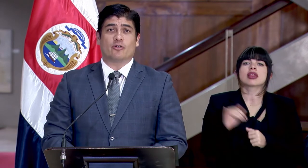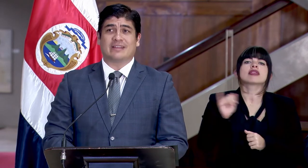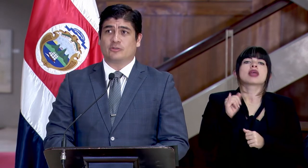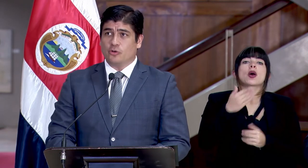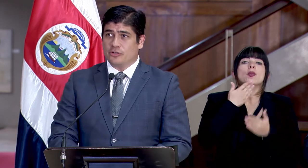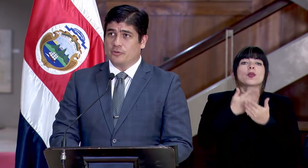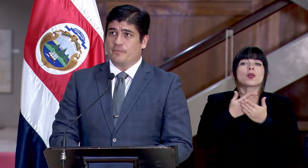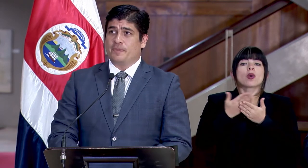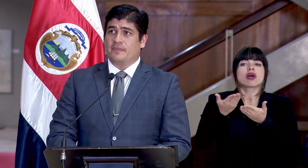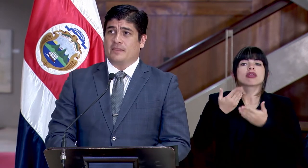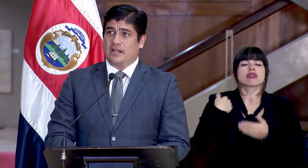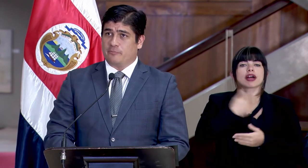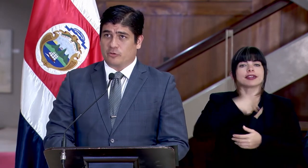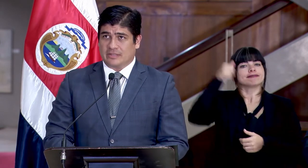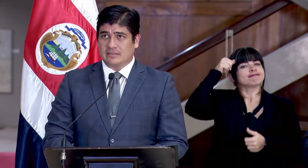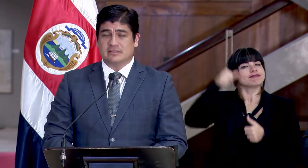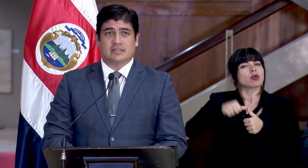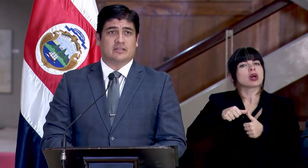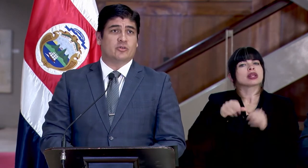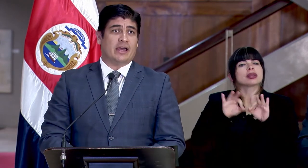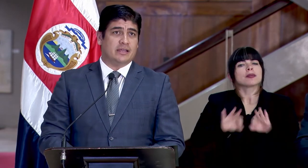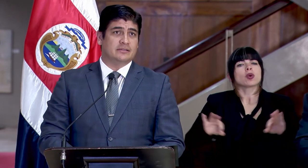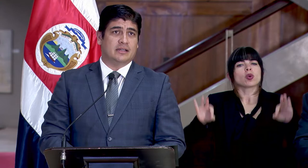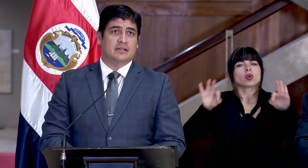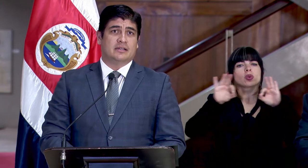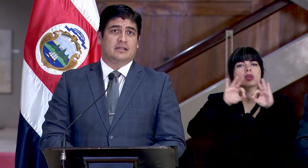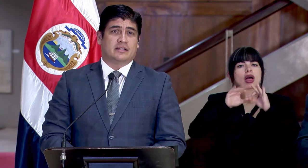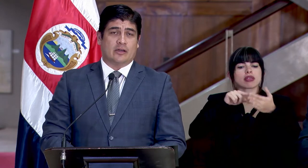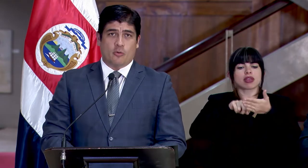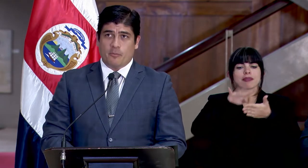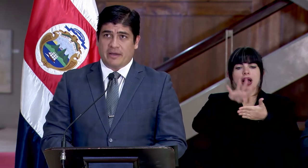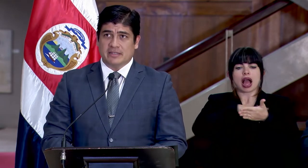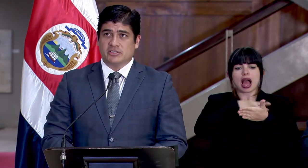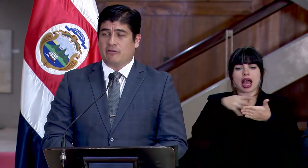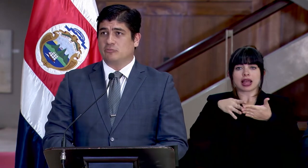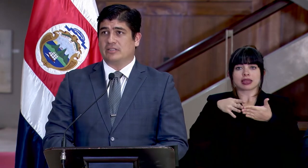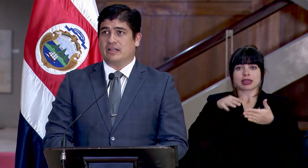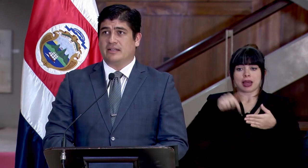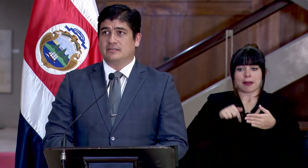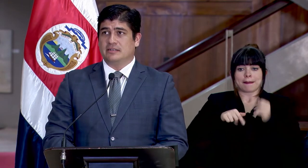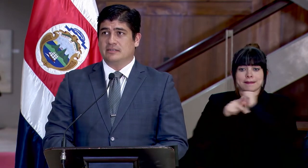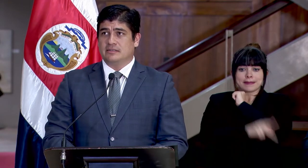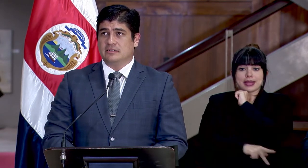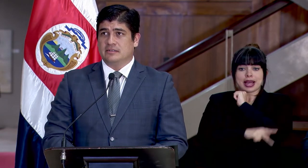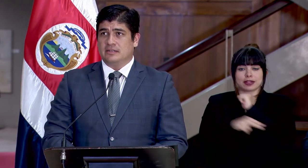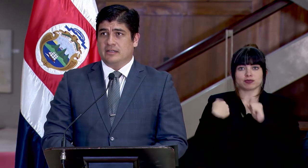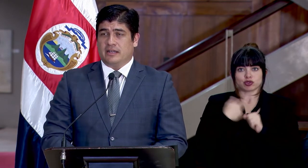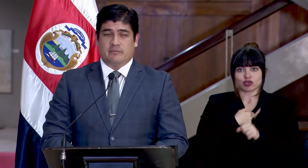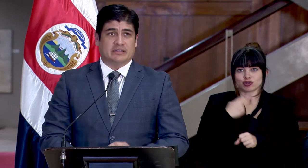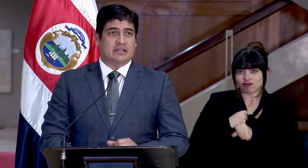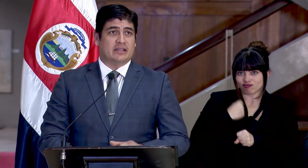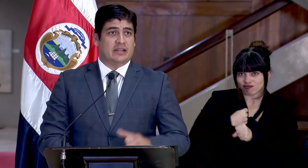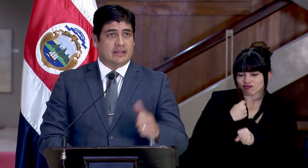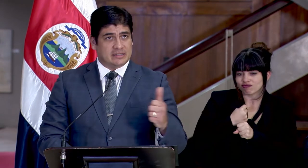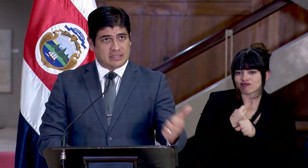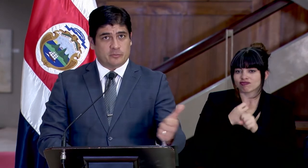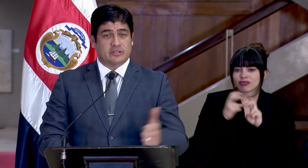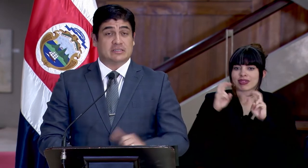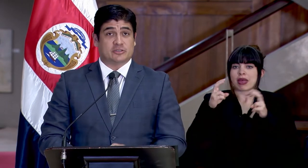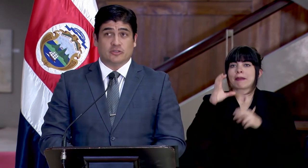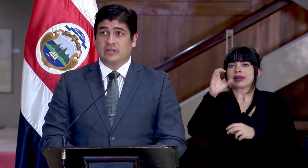buen recordatorio de la importancia de una agenda que como país llevamos adelante en materia